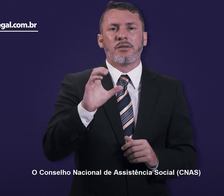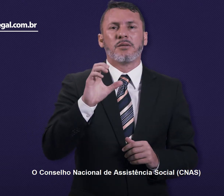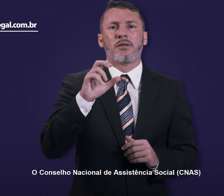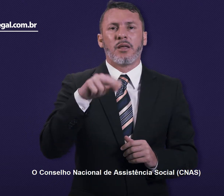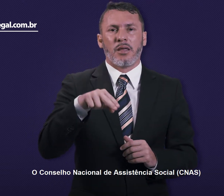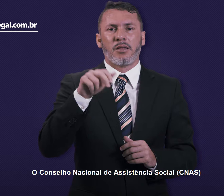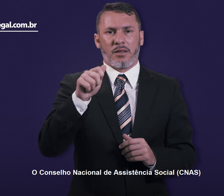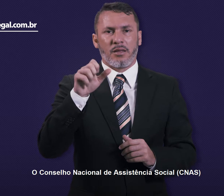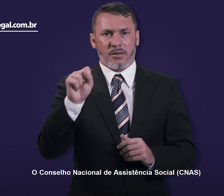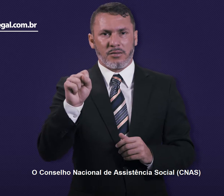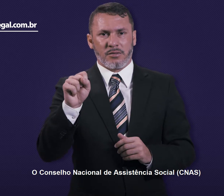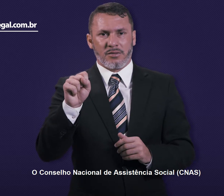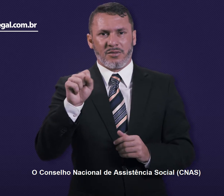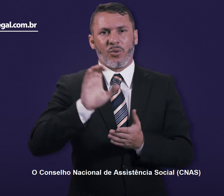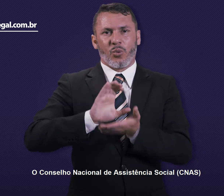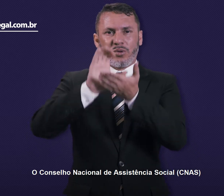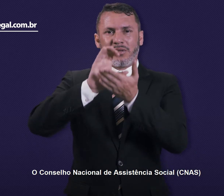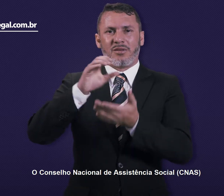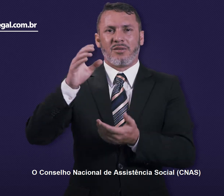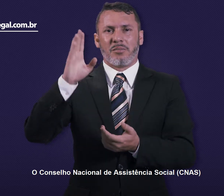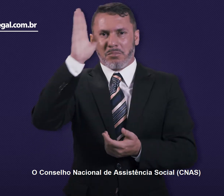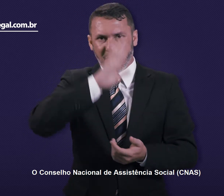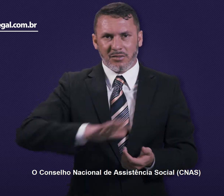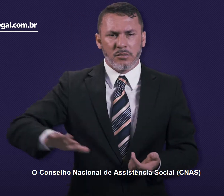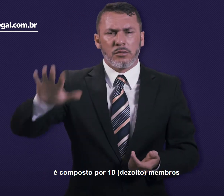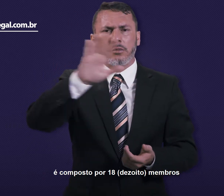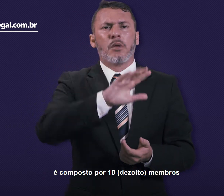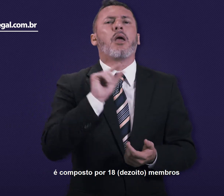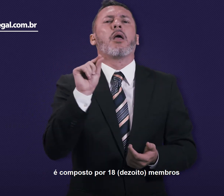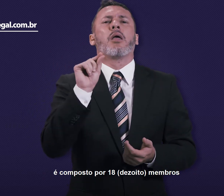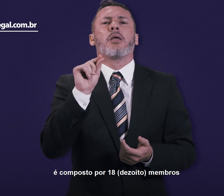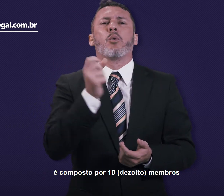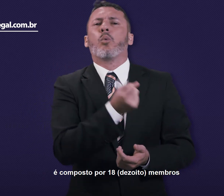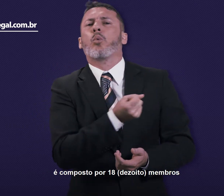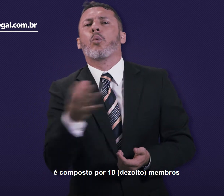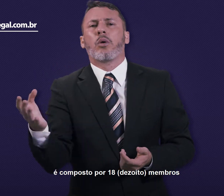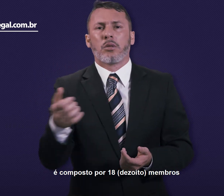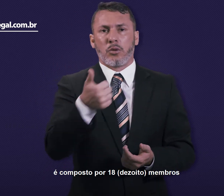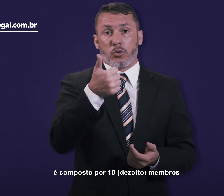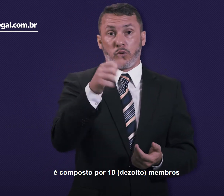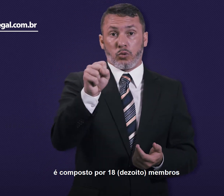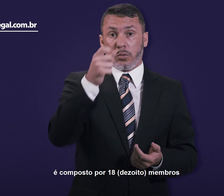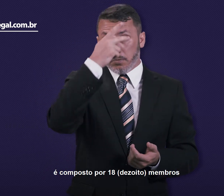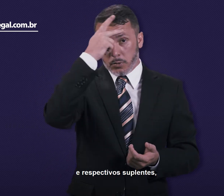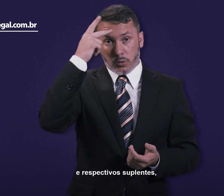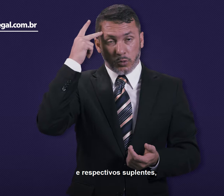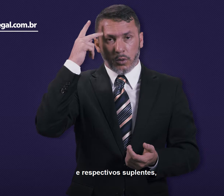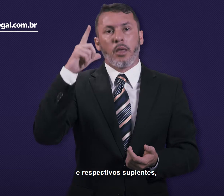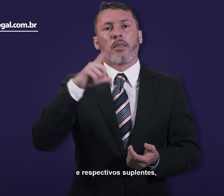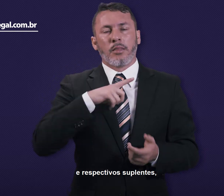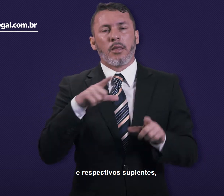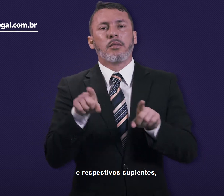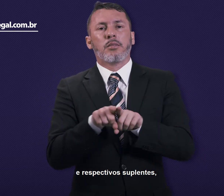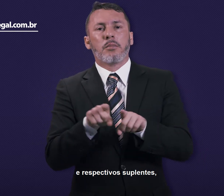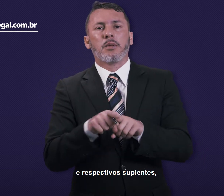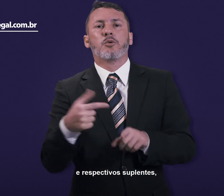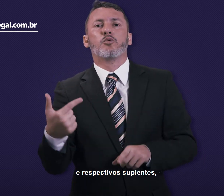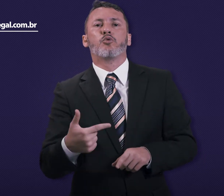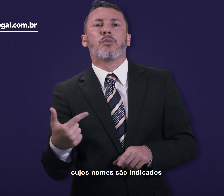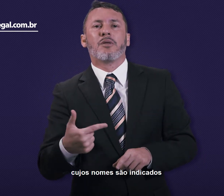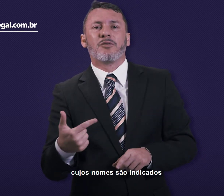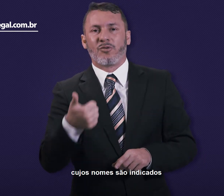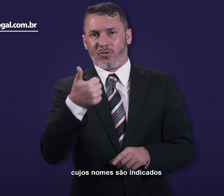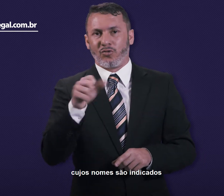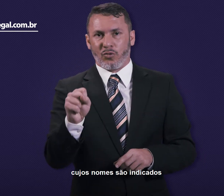Conselho Nacional de Assistência Social, CNAS, é composto por 18 membros e respectivos